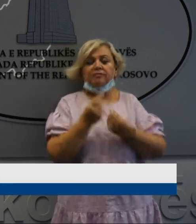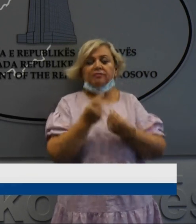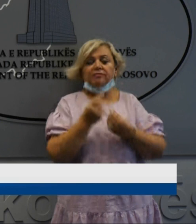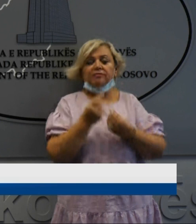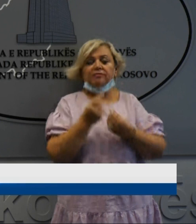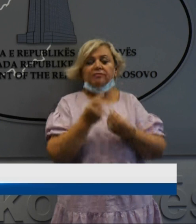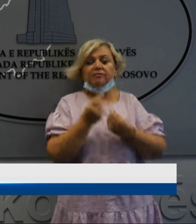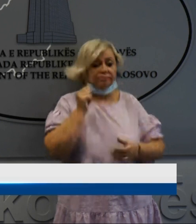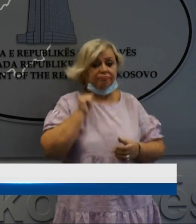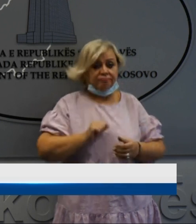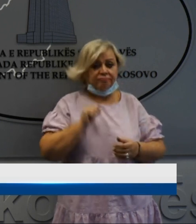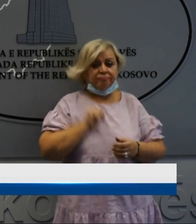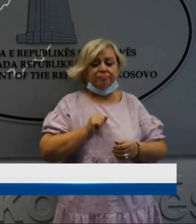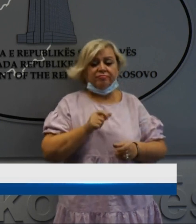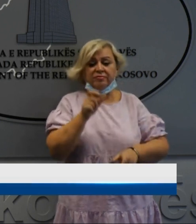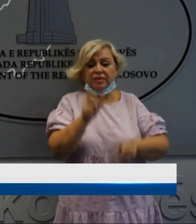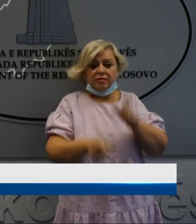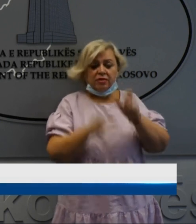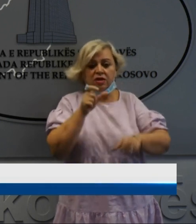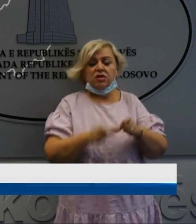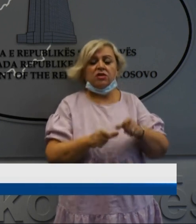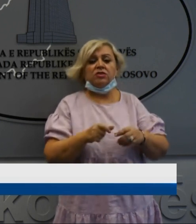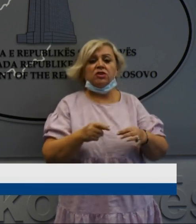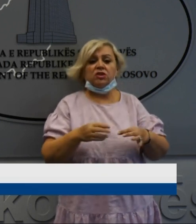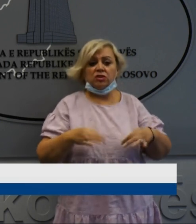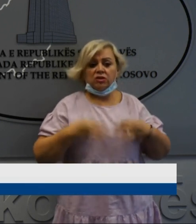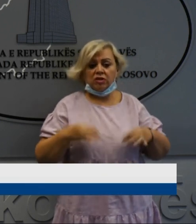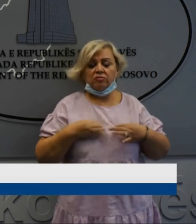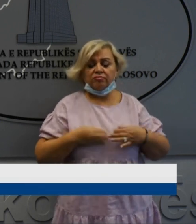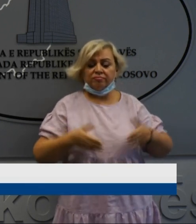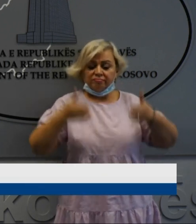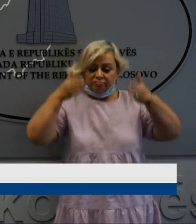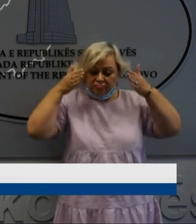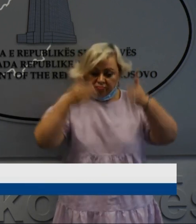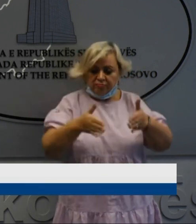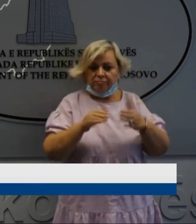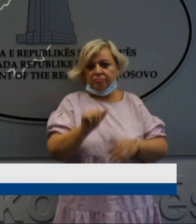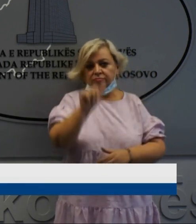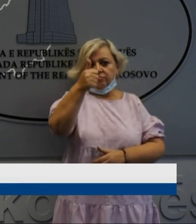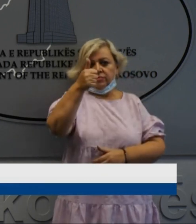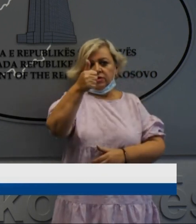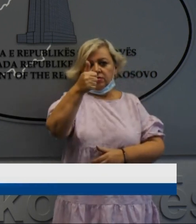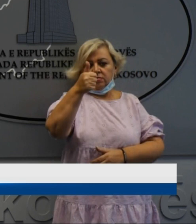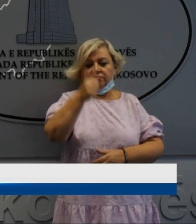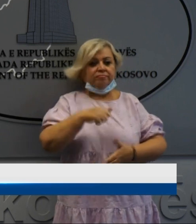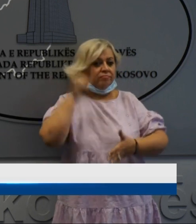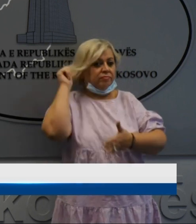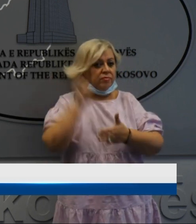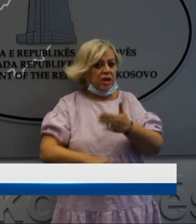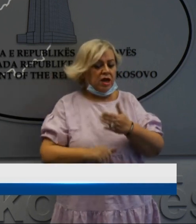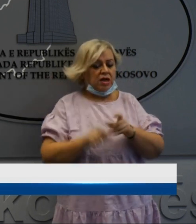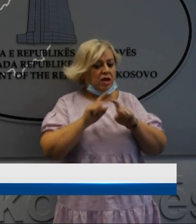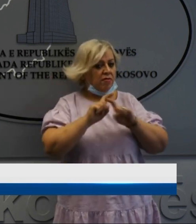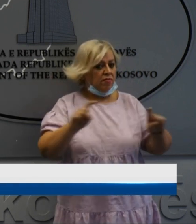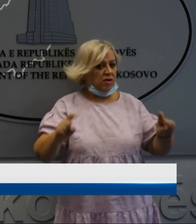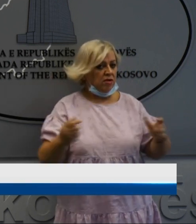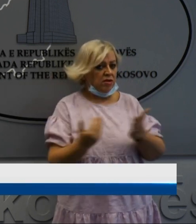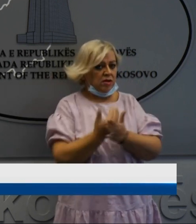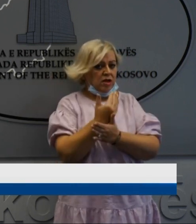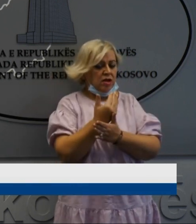përpjekjet tona dhe të personelit shëndetësor janë të fokusuara së pari në parandalimin e infeksioneve të